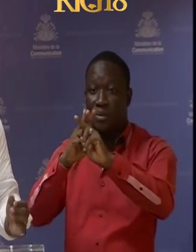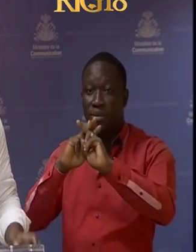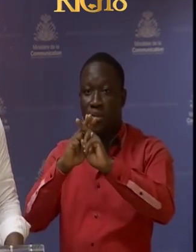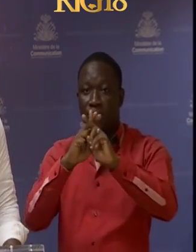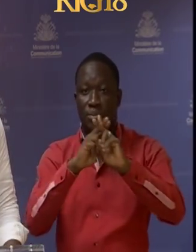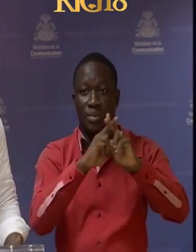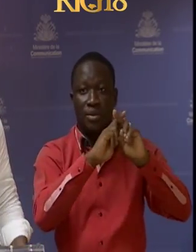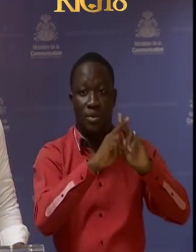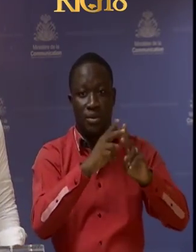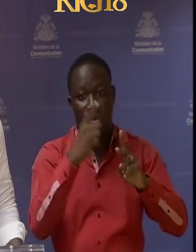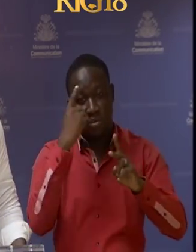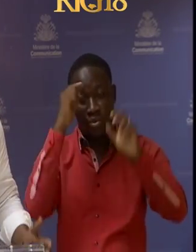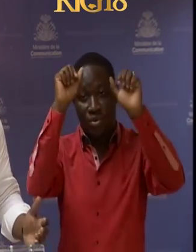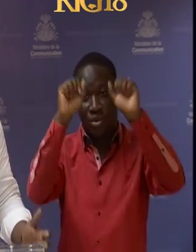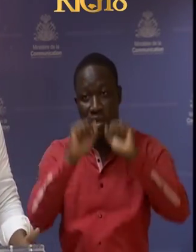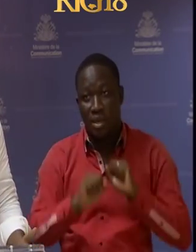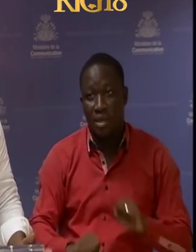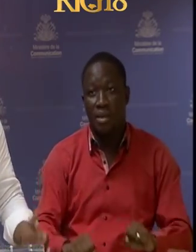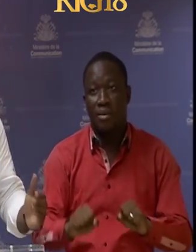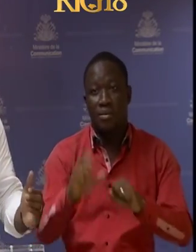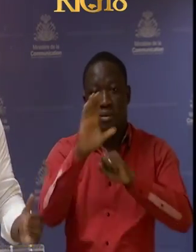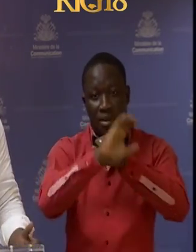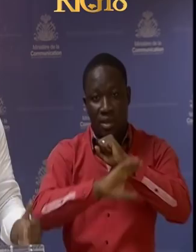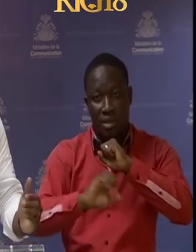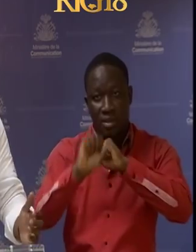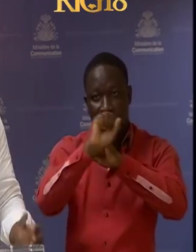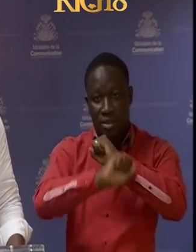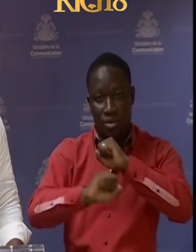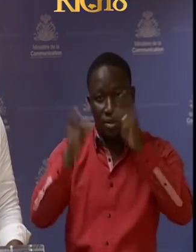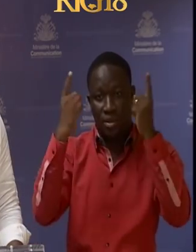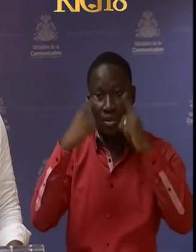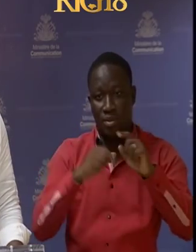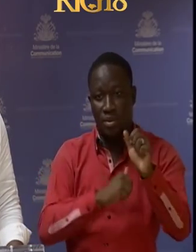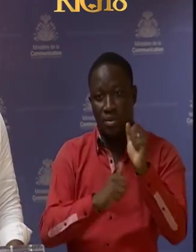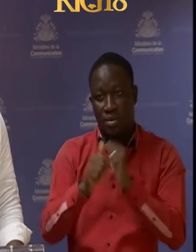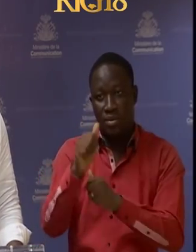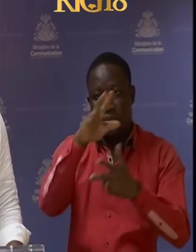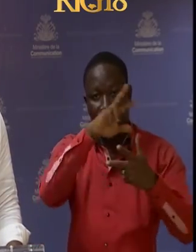nous pour que nous même nous capable rester en sécurité pendant et passage cyclonique.